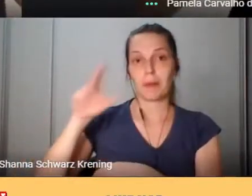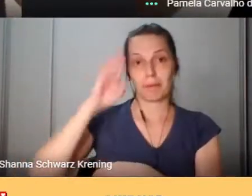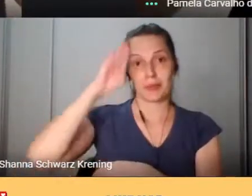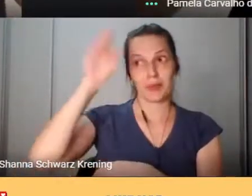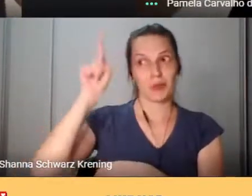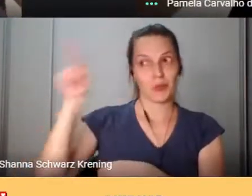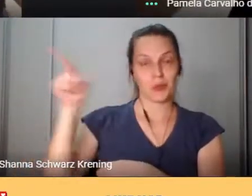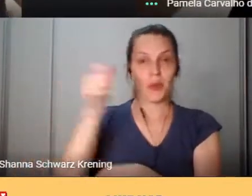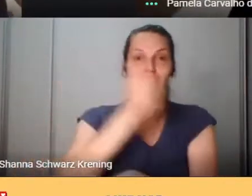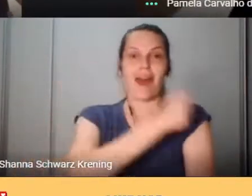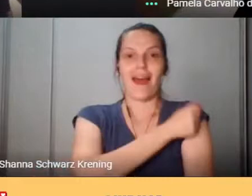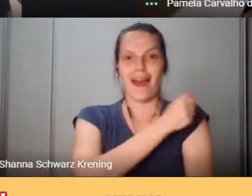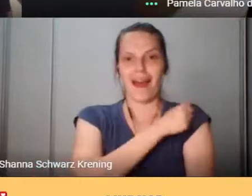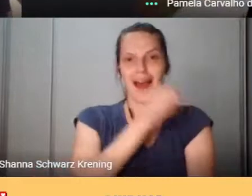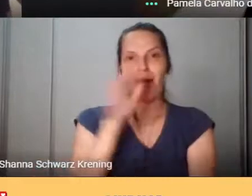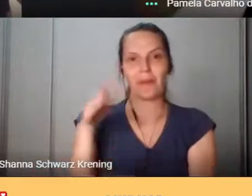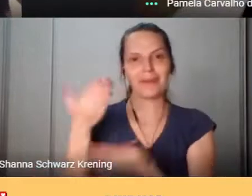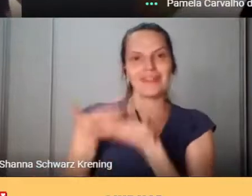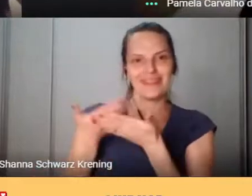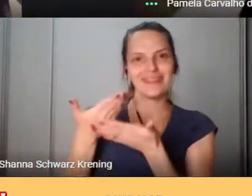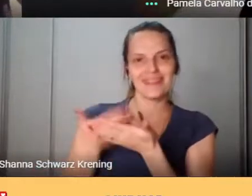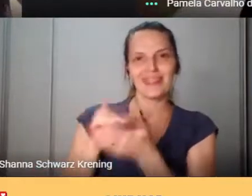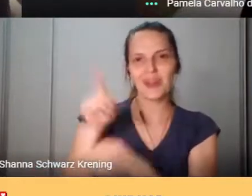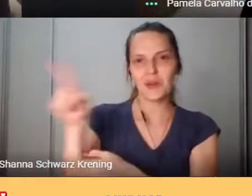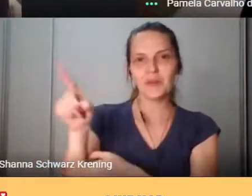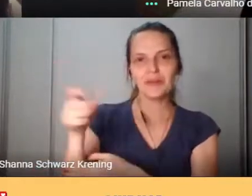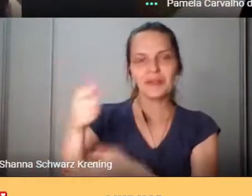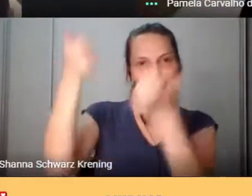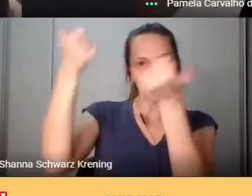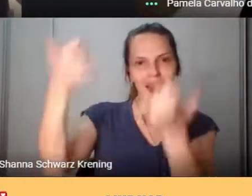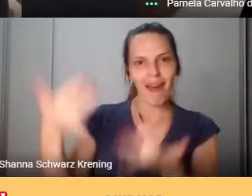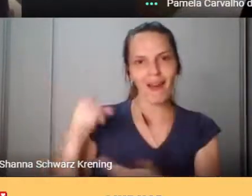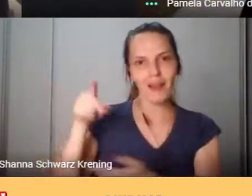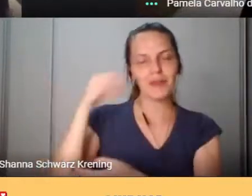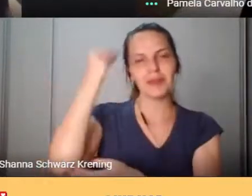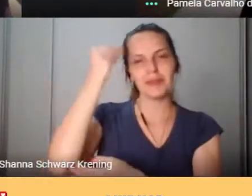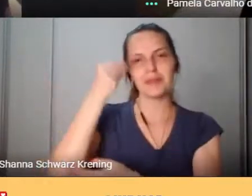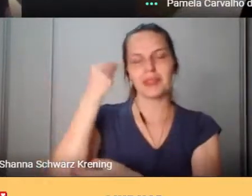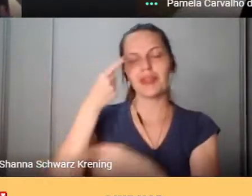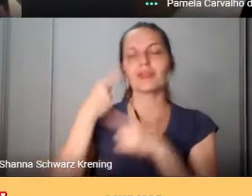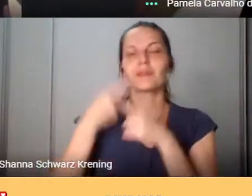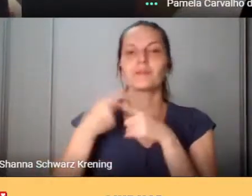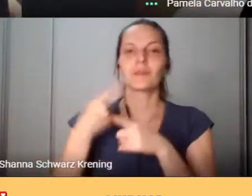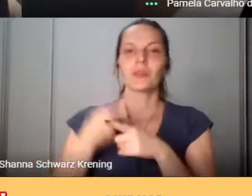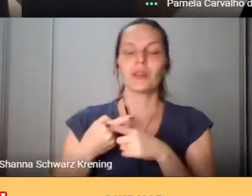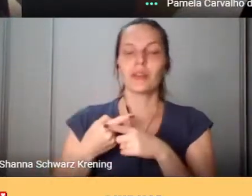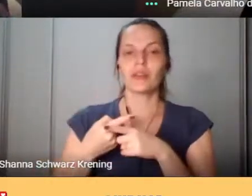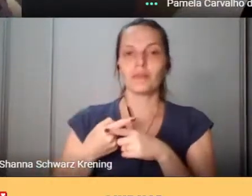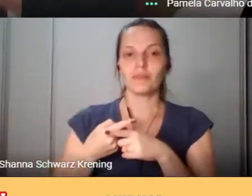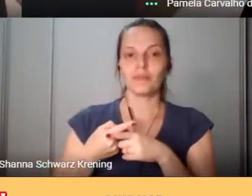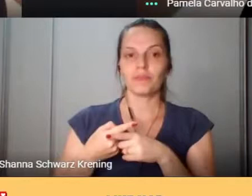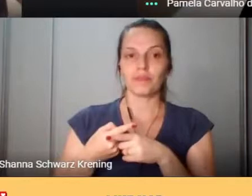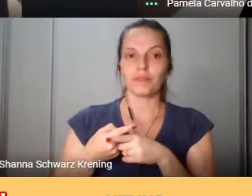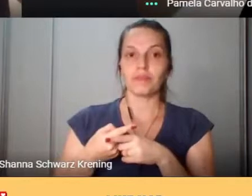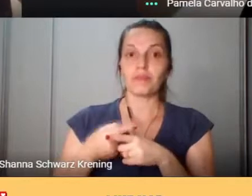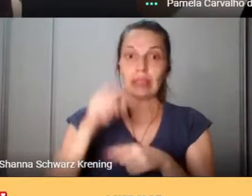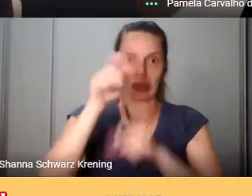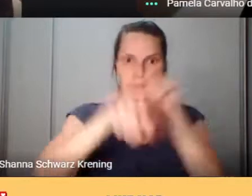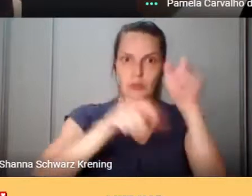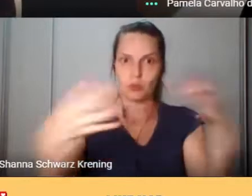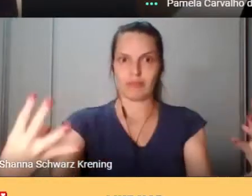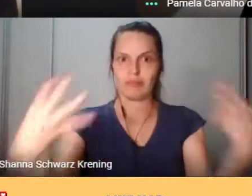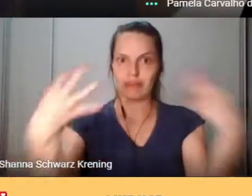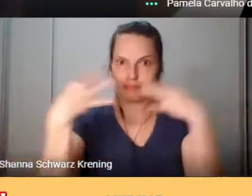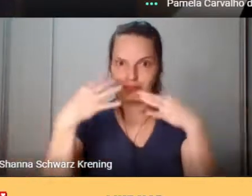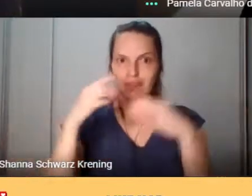né, de trazer essa tua experiência, assim, porque é o público justamente para quem a gente está falando, dentre